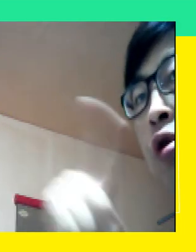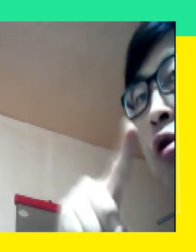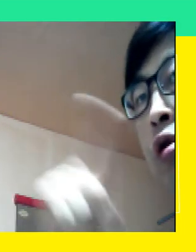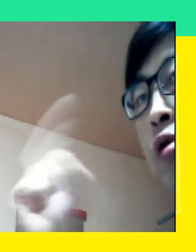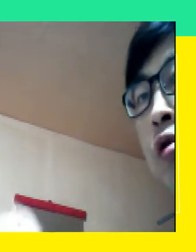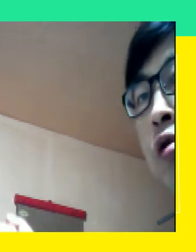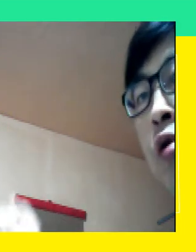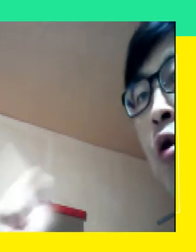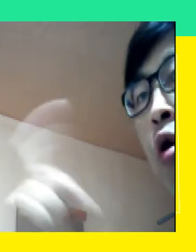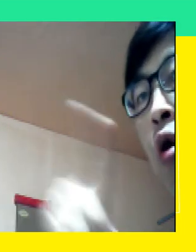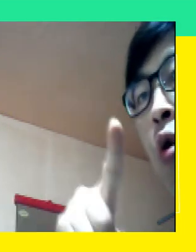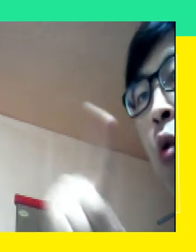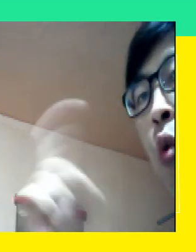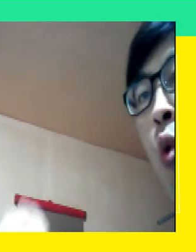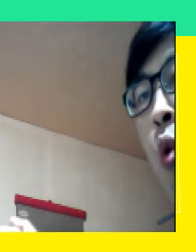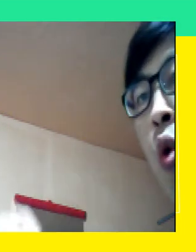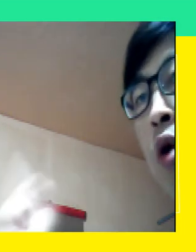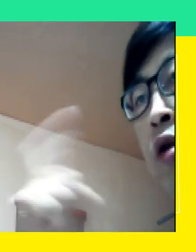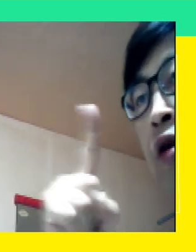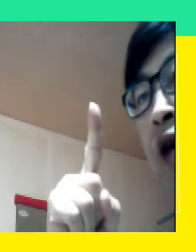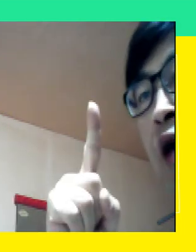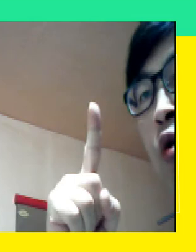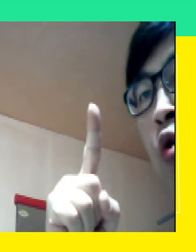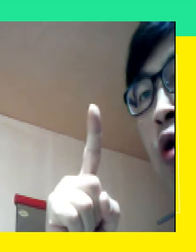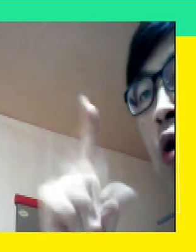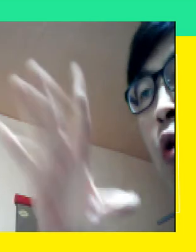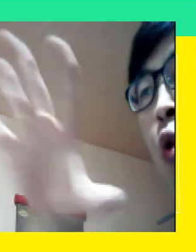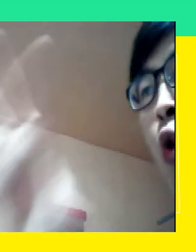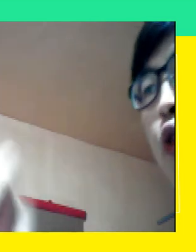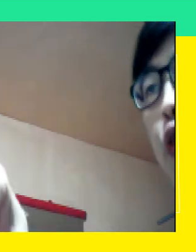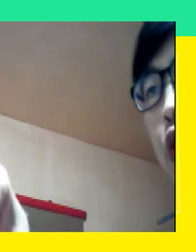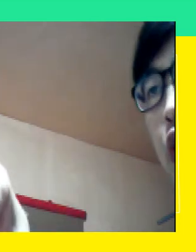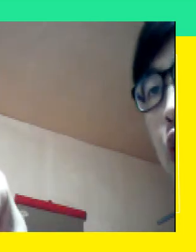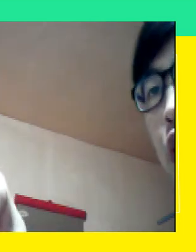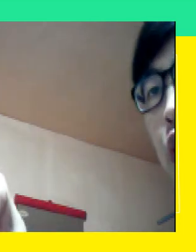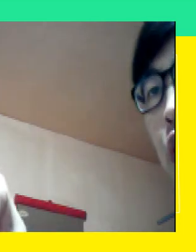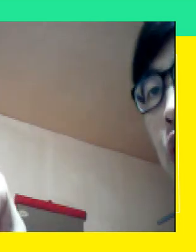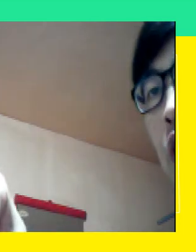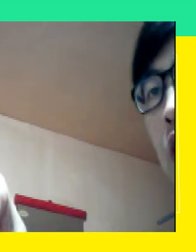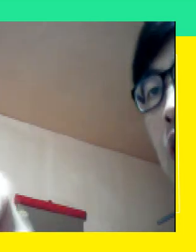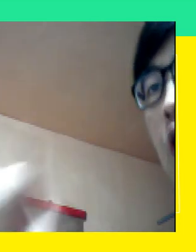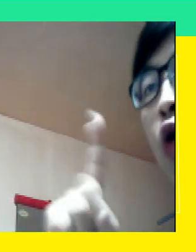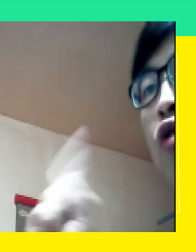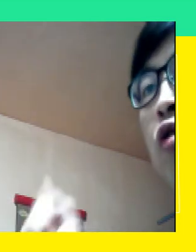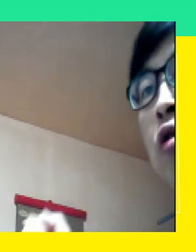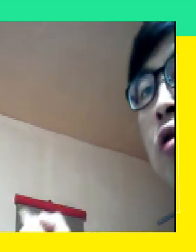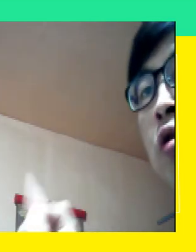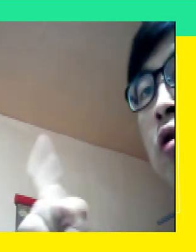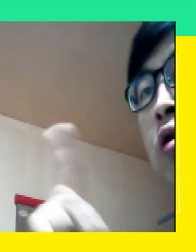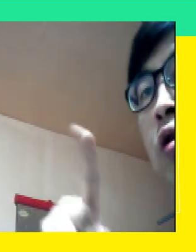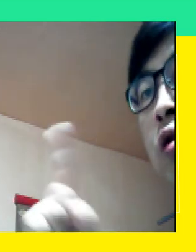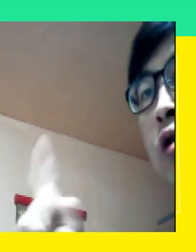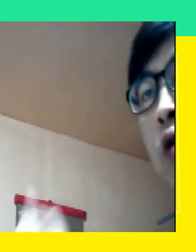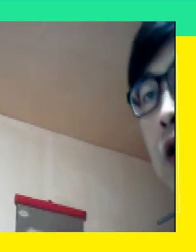이렇게 하고 곧 어느